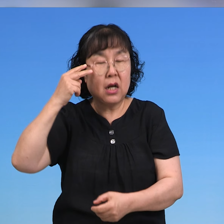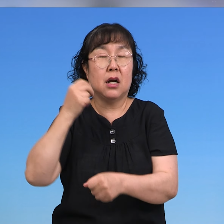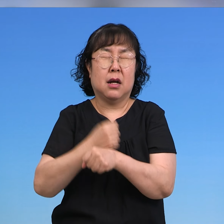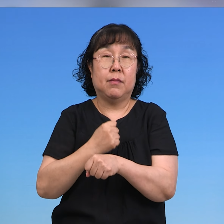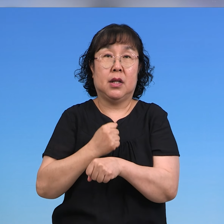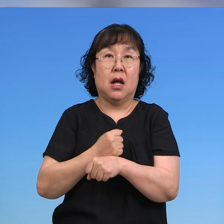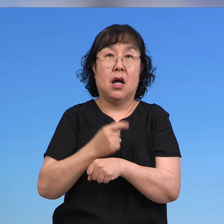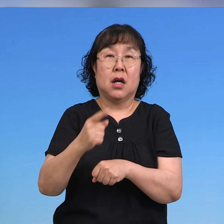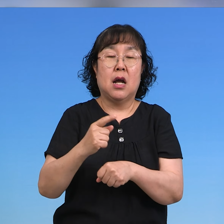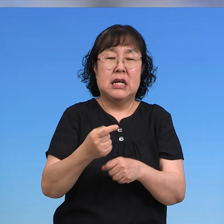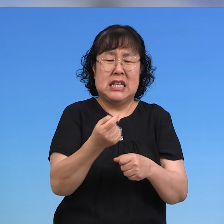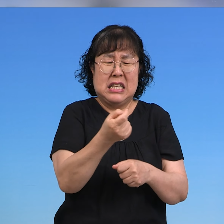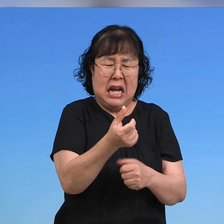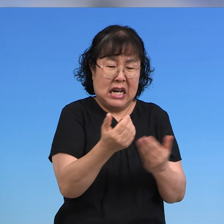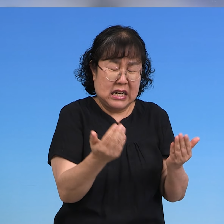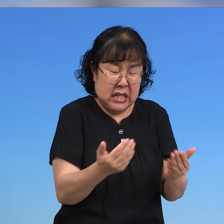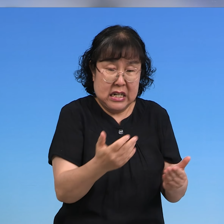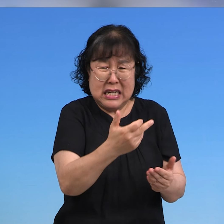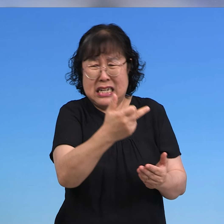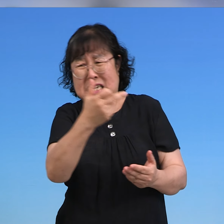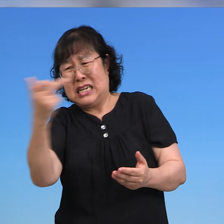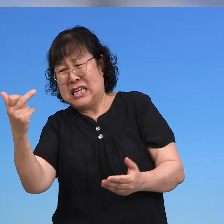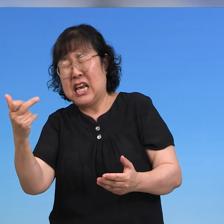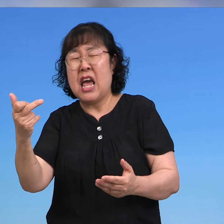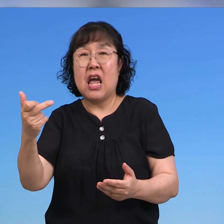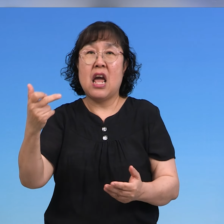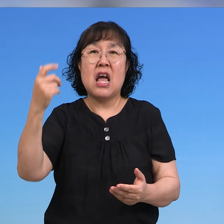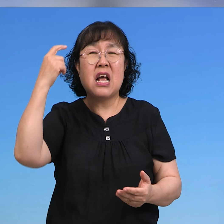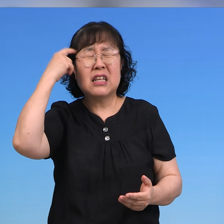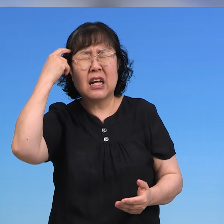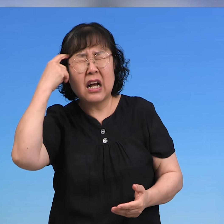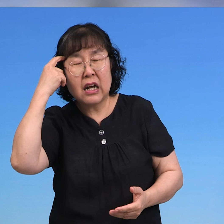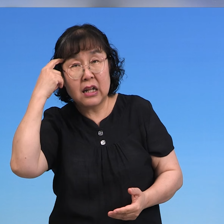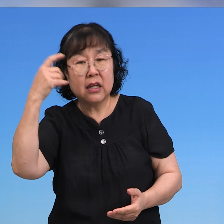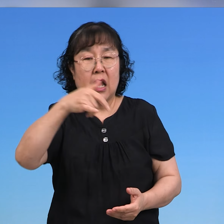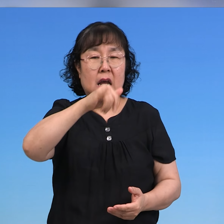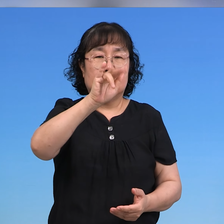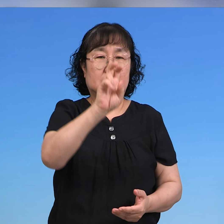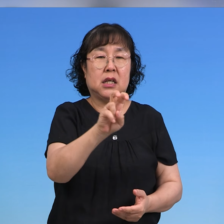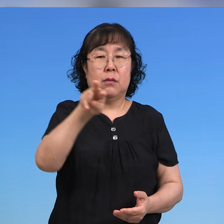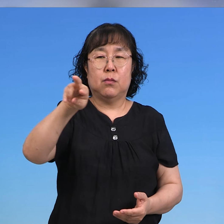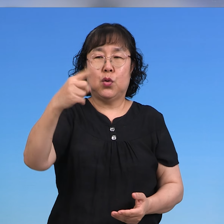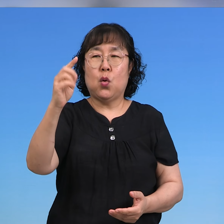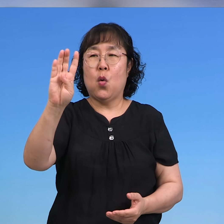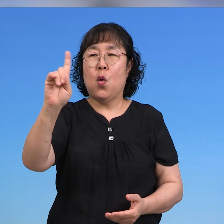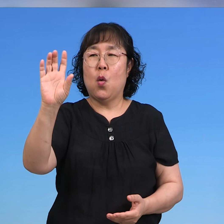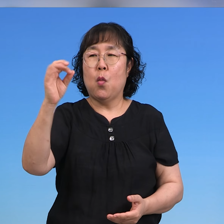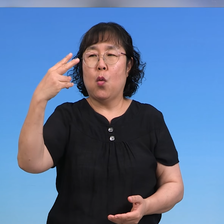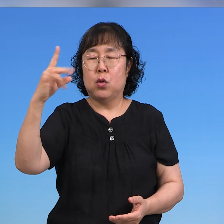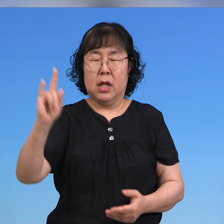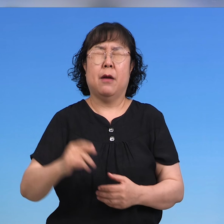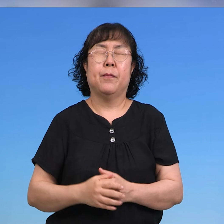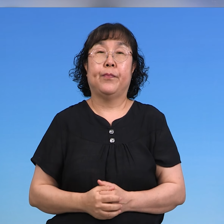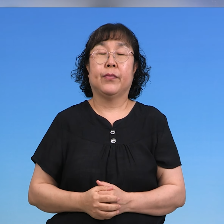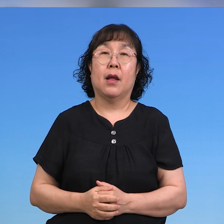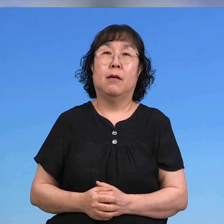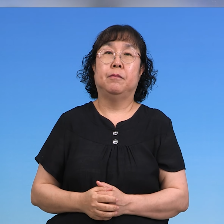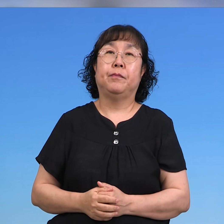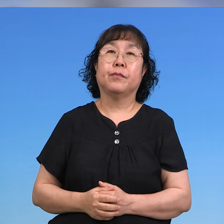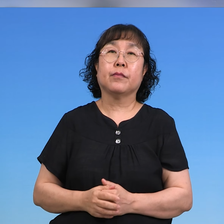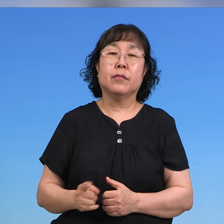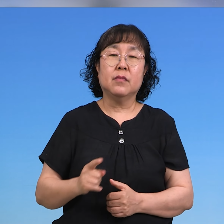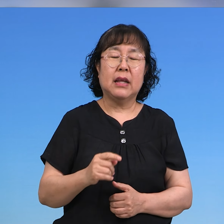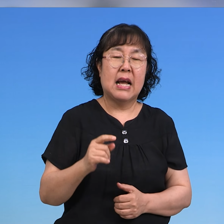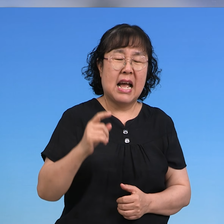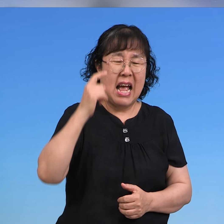거예요. 침소봉대하는 겁니다. 여러분, 이 악한 상상력에 사로잡힌 사람들의 언어를 보면은요, 뭐 교회에 좀